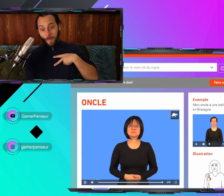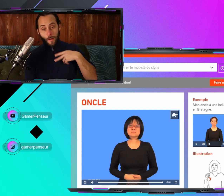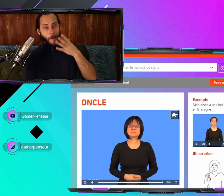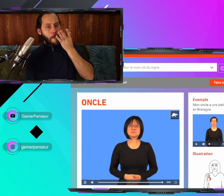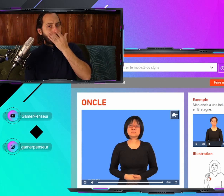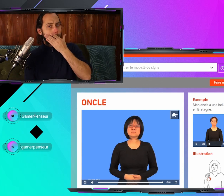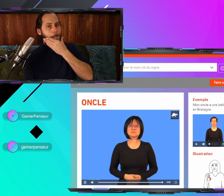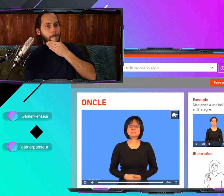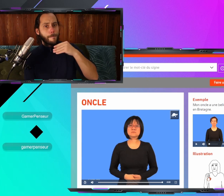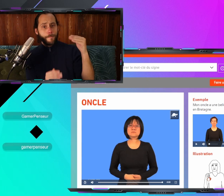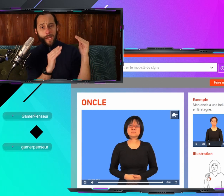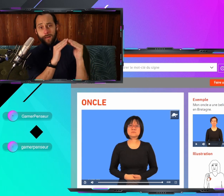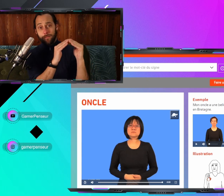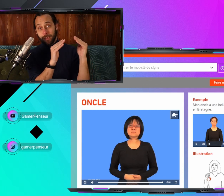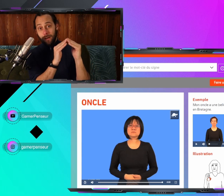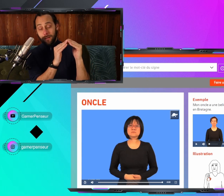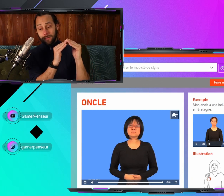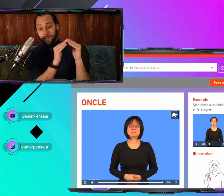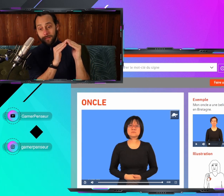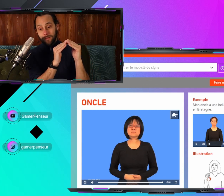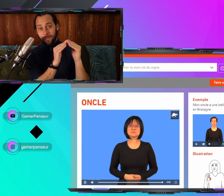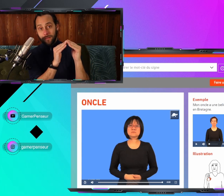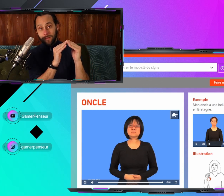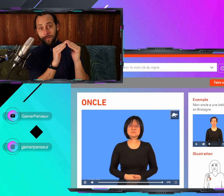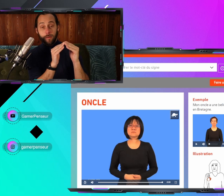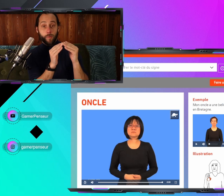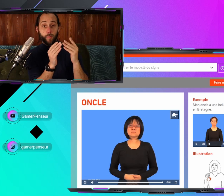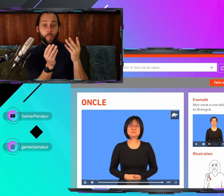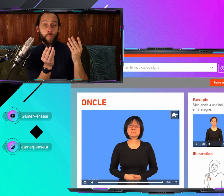Oncle Pi. Belle villa.